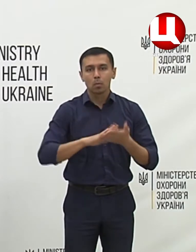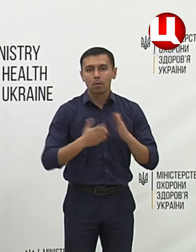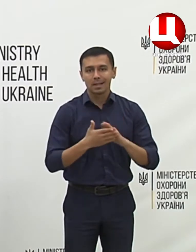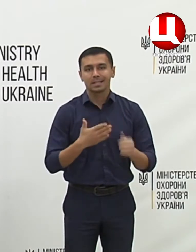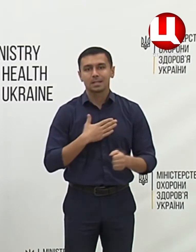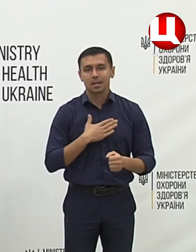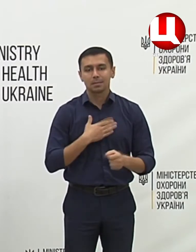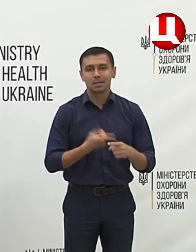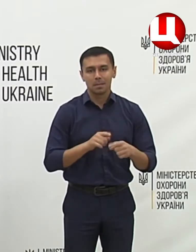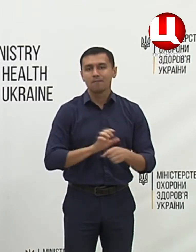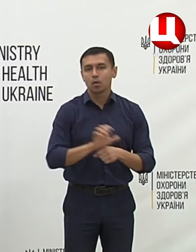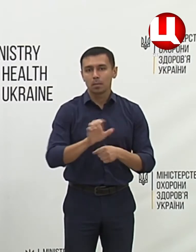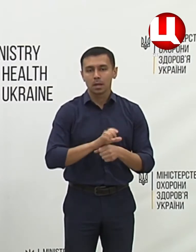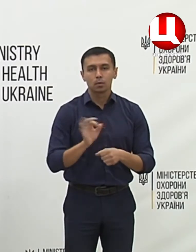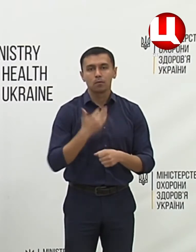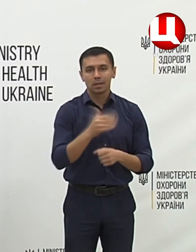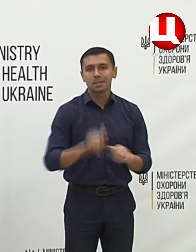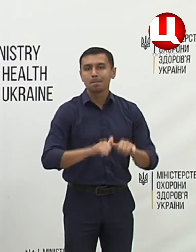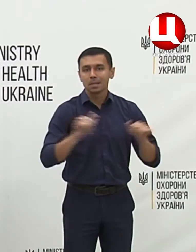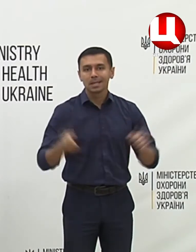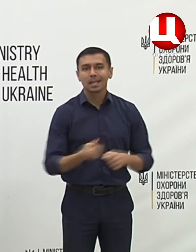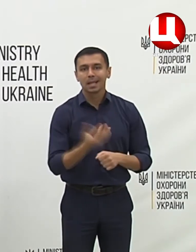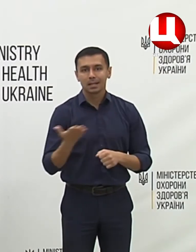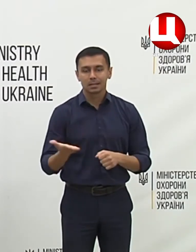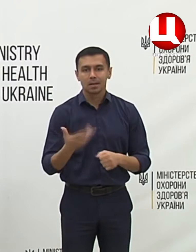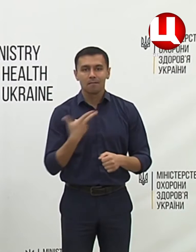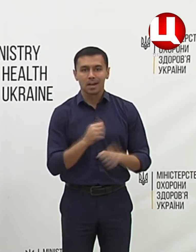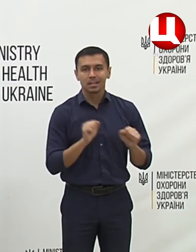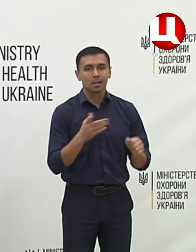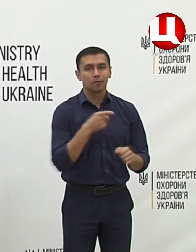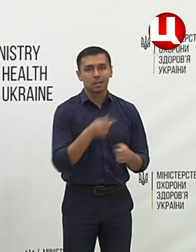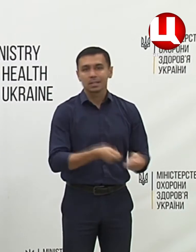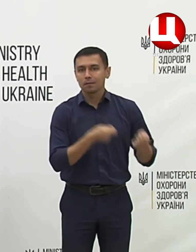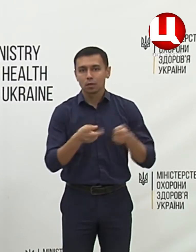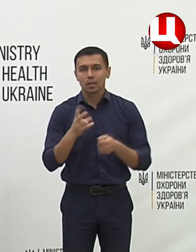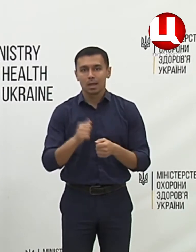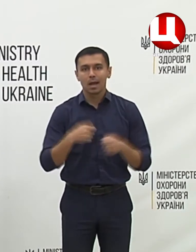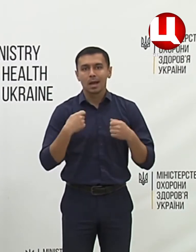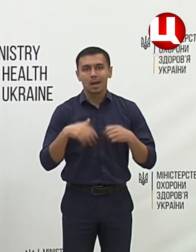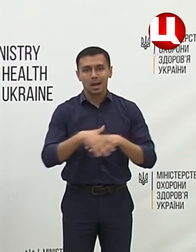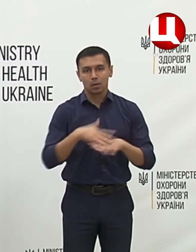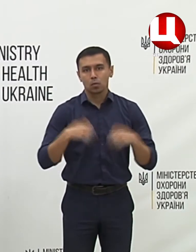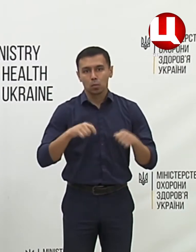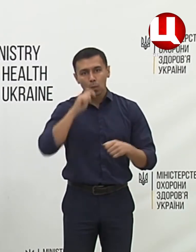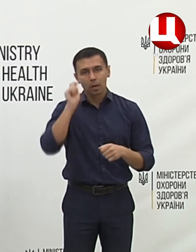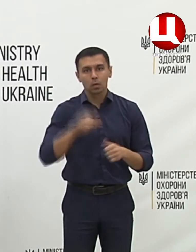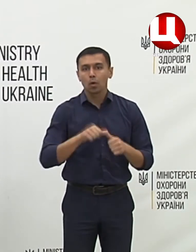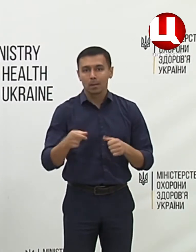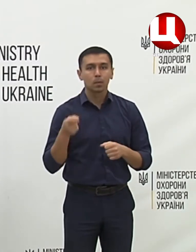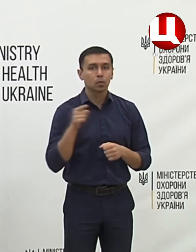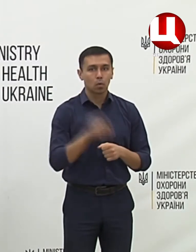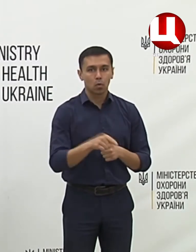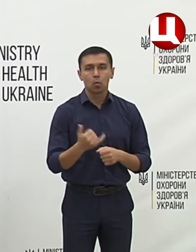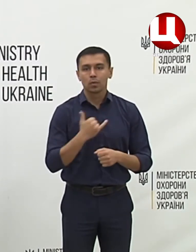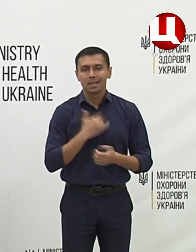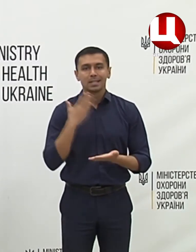домовлялося з нашими цими виробниками, щоб вони збільшили кількість вакцин, які вони завезуть на ринок України. Окрім того,